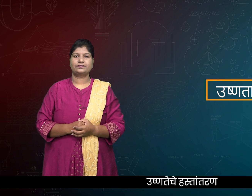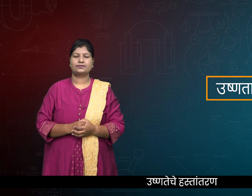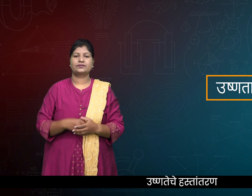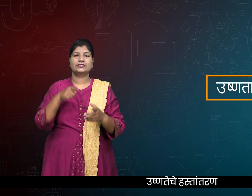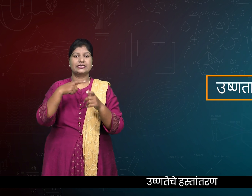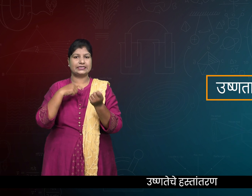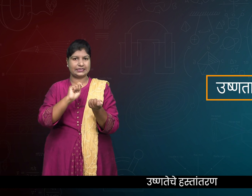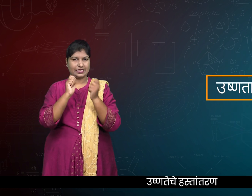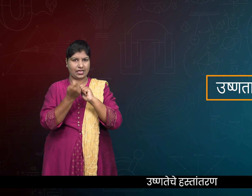उष्णतेचे हस्तांतरण.